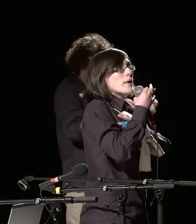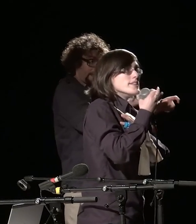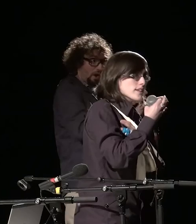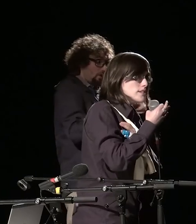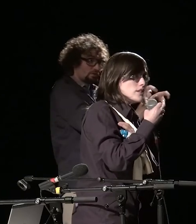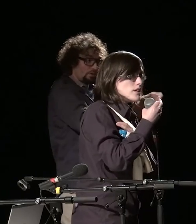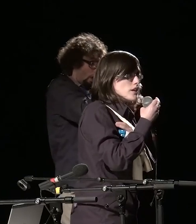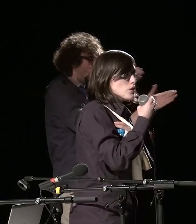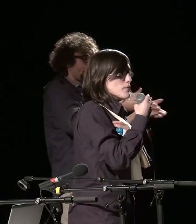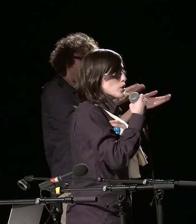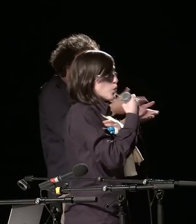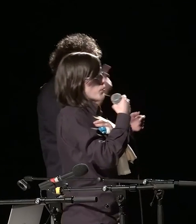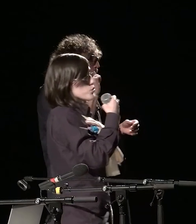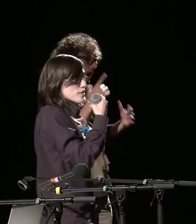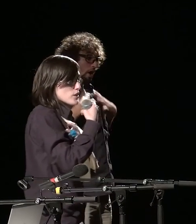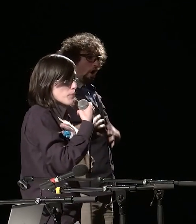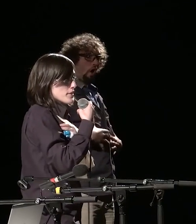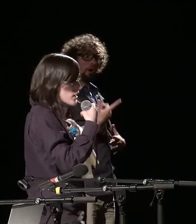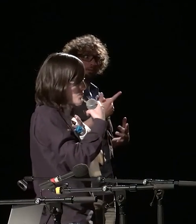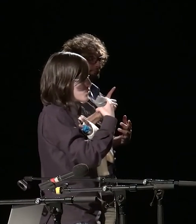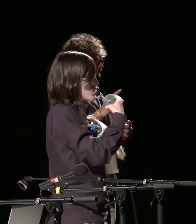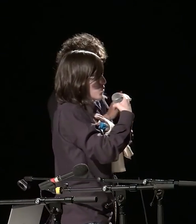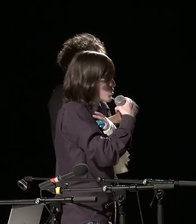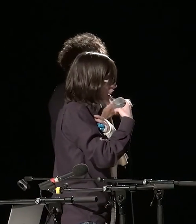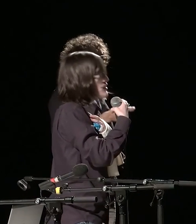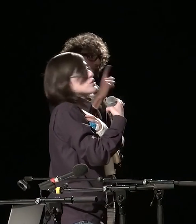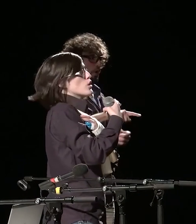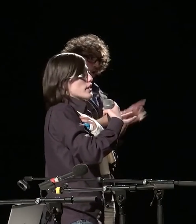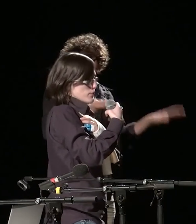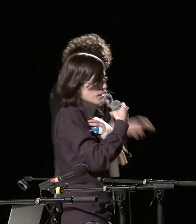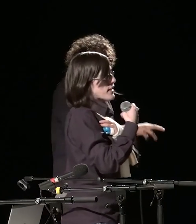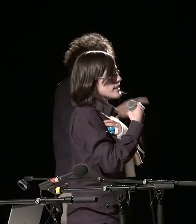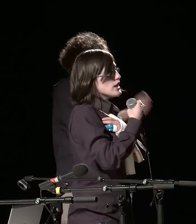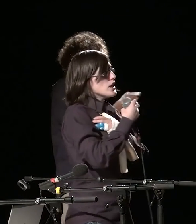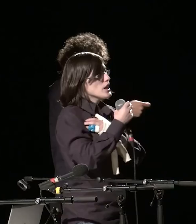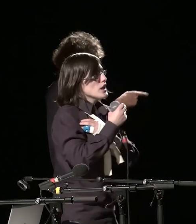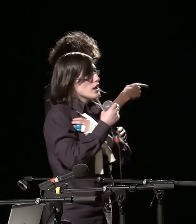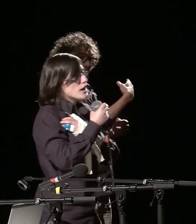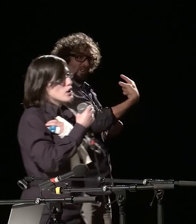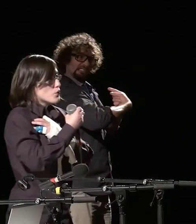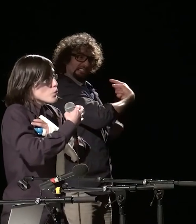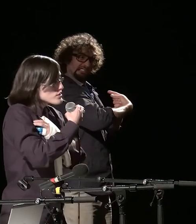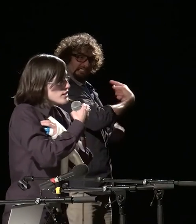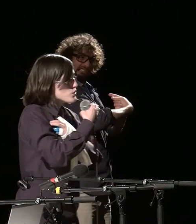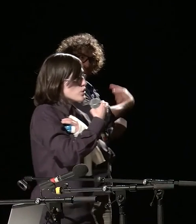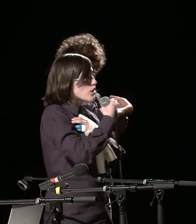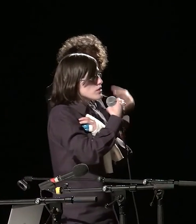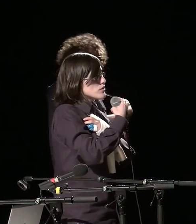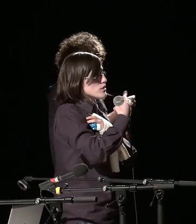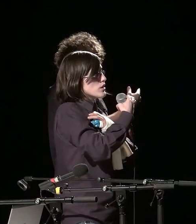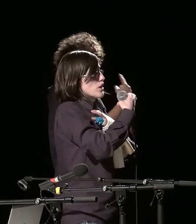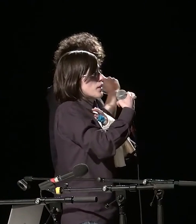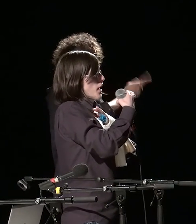sa normalité. Donc pour retrouver sa normalité, il faut qu'on contraigne votre corps, et on est un plâtre. Faut qu'on contraigne votre